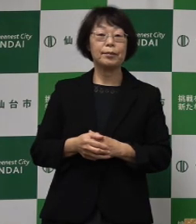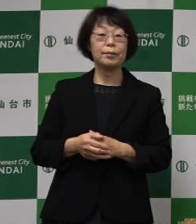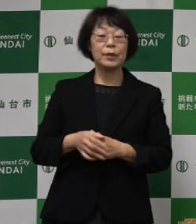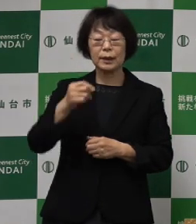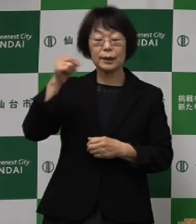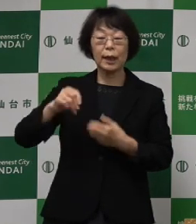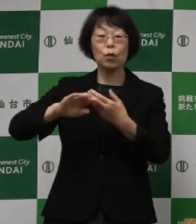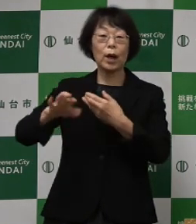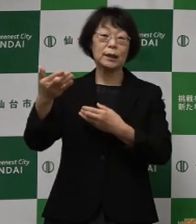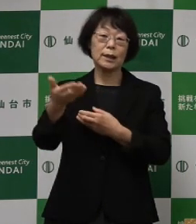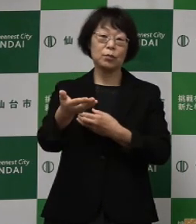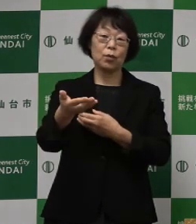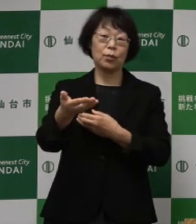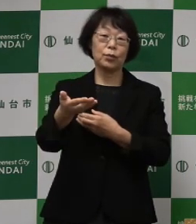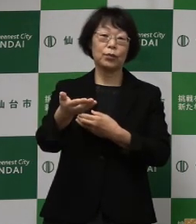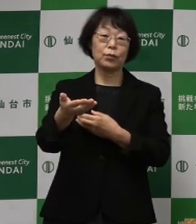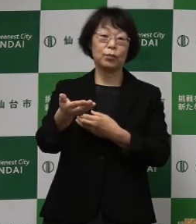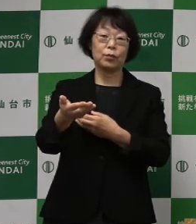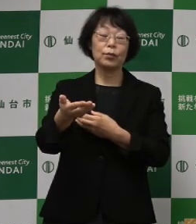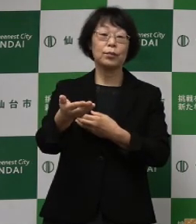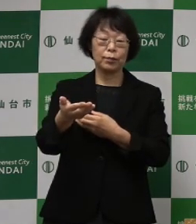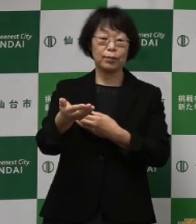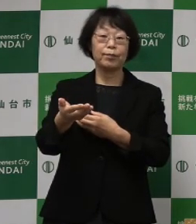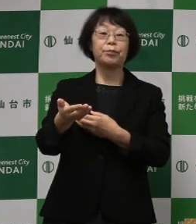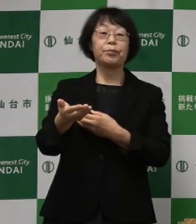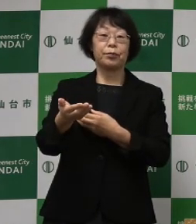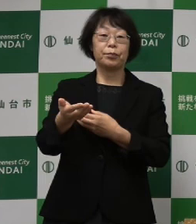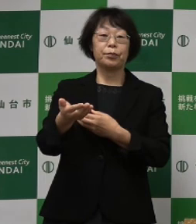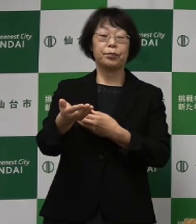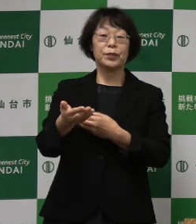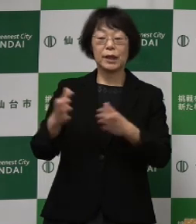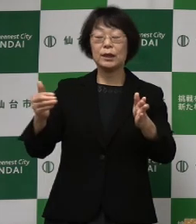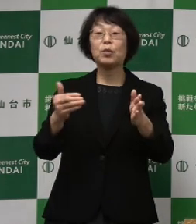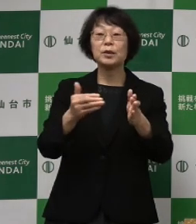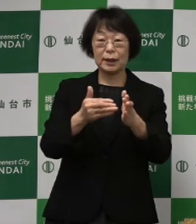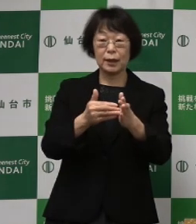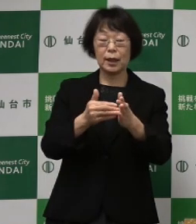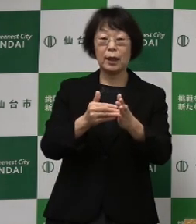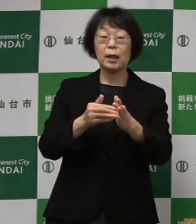はい、他にご質問よろしいでしょうか。はい、それ